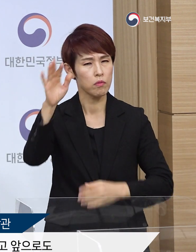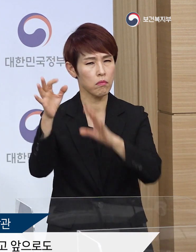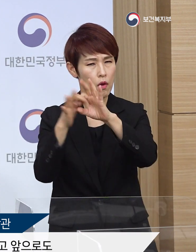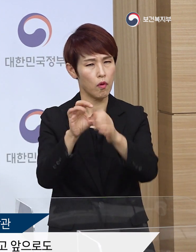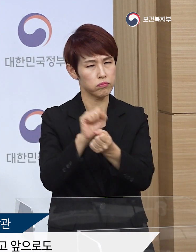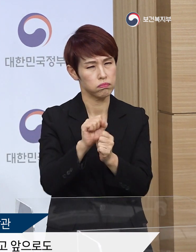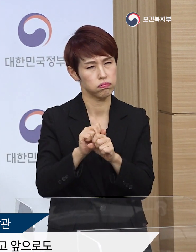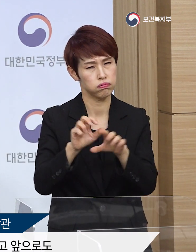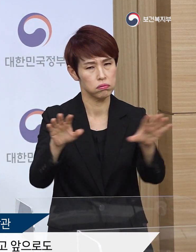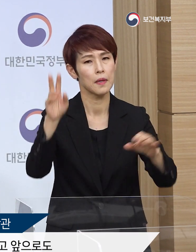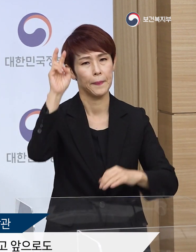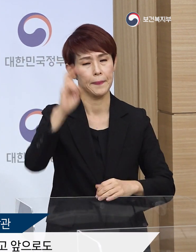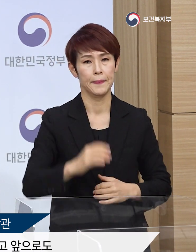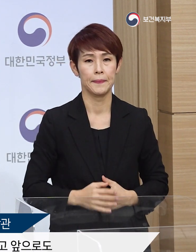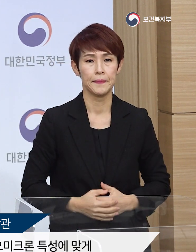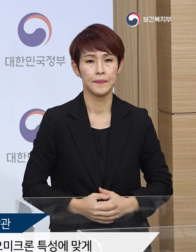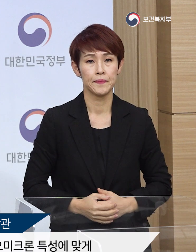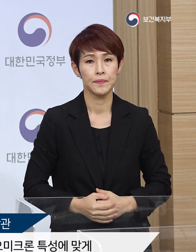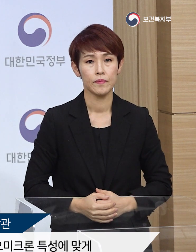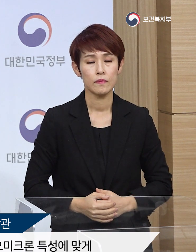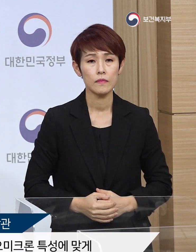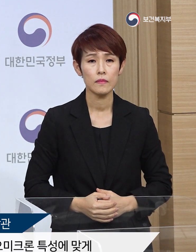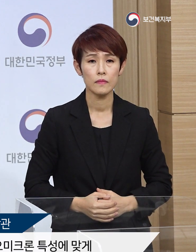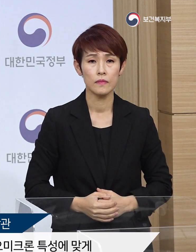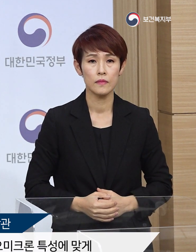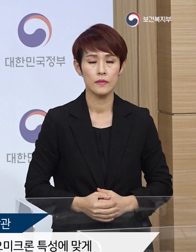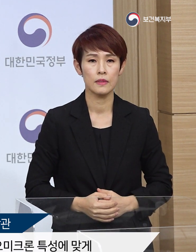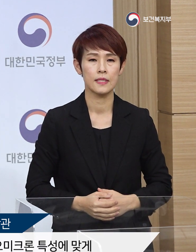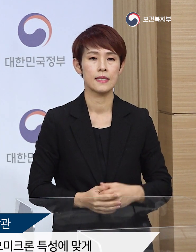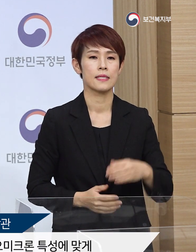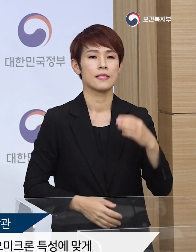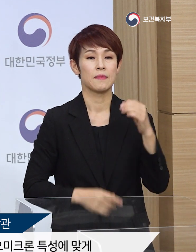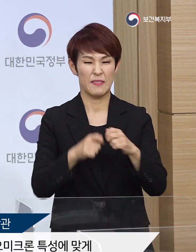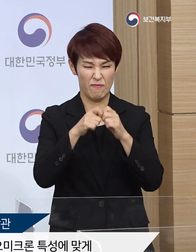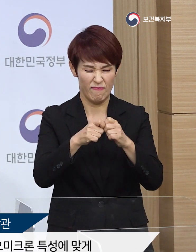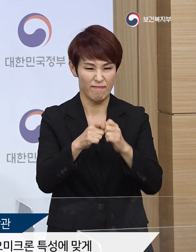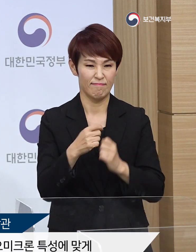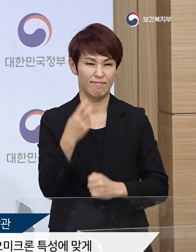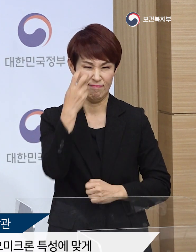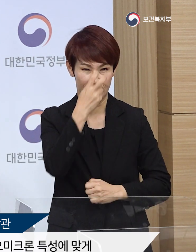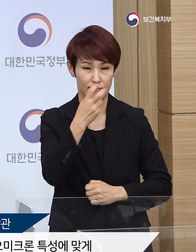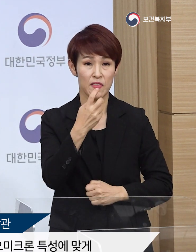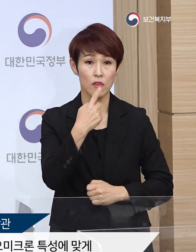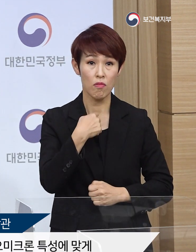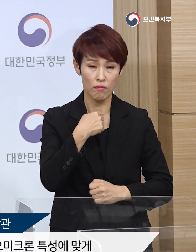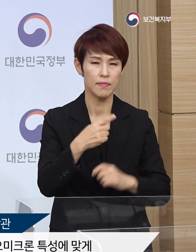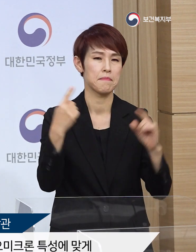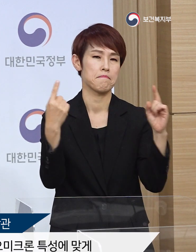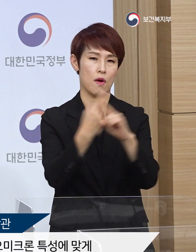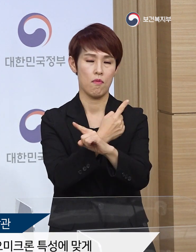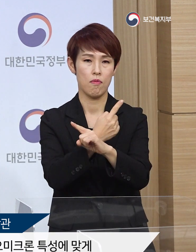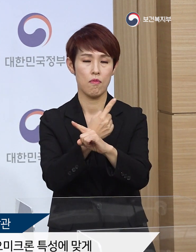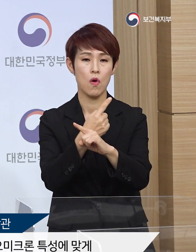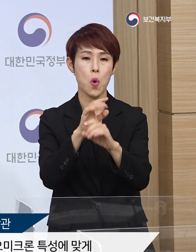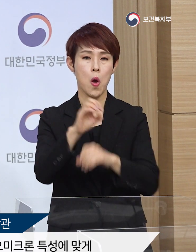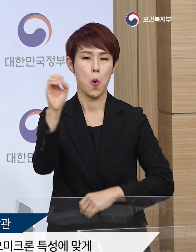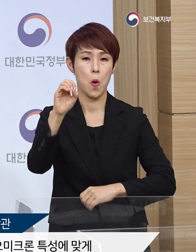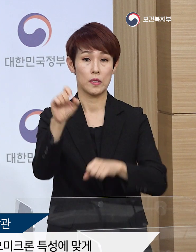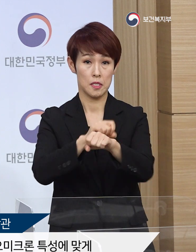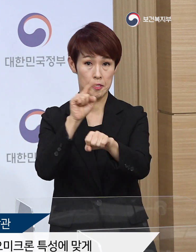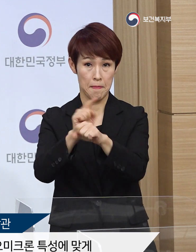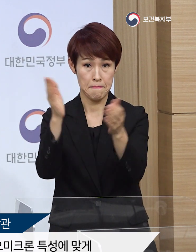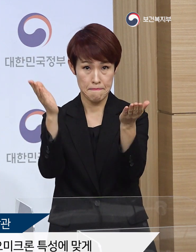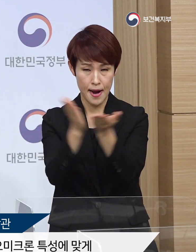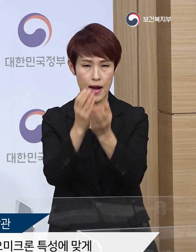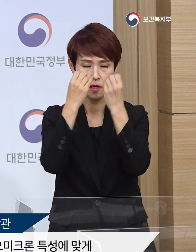계속 증가할 것으로 보고 있습니다. 이로 인해 3T 전략으로 대표되는 우리 대응체계를 오미크론 특성에 맞게